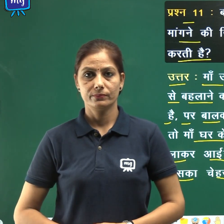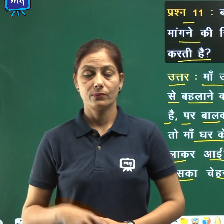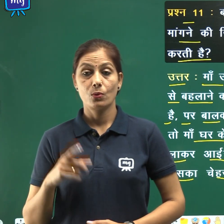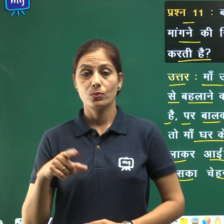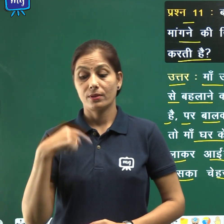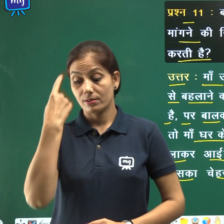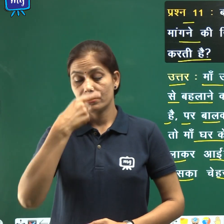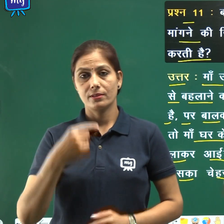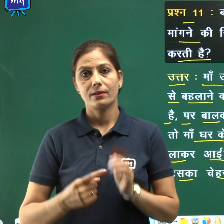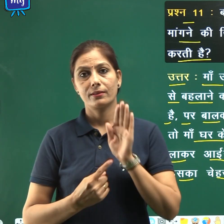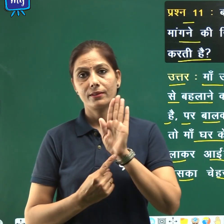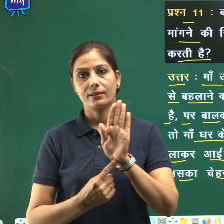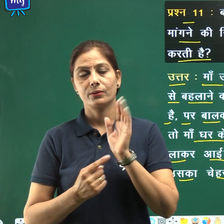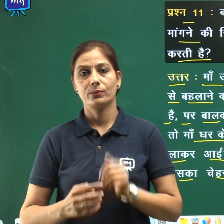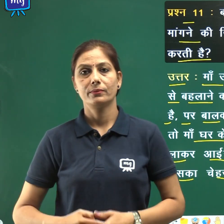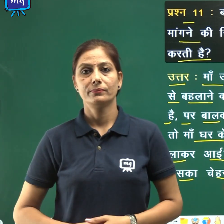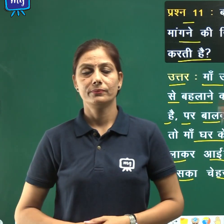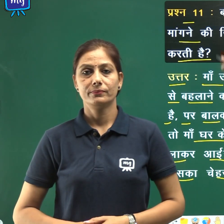उसका चेहरा दिखाती हुई